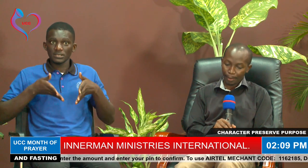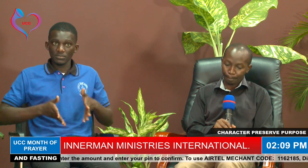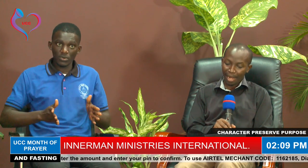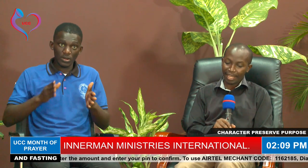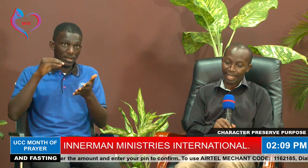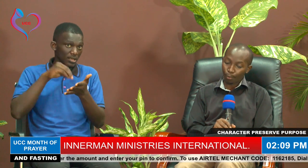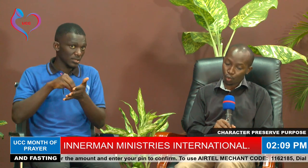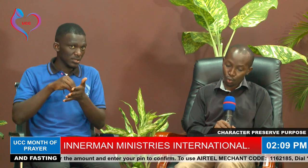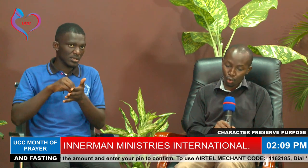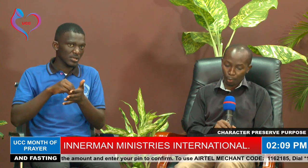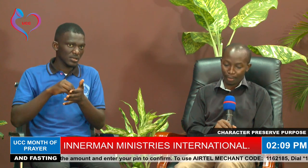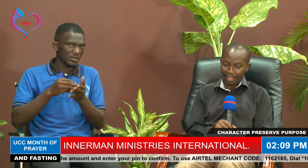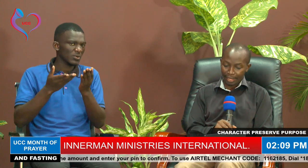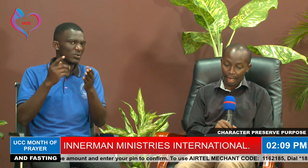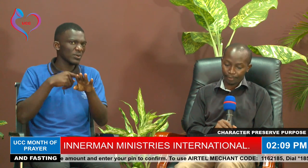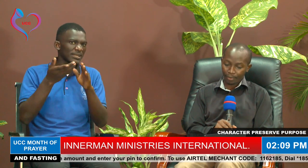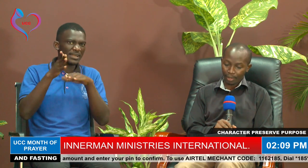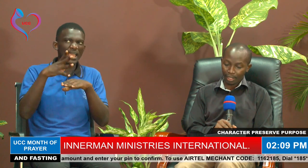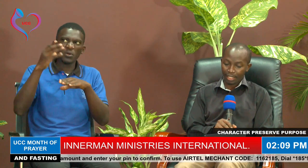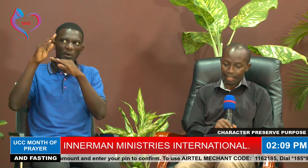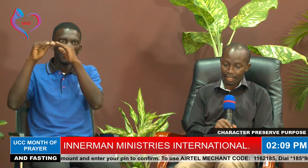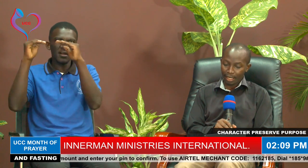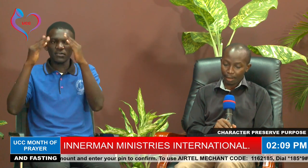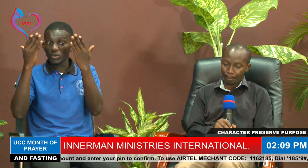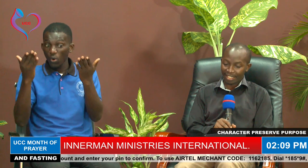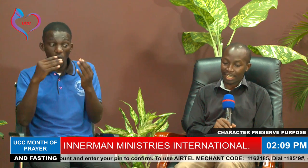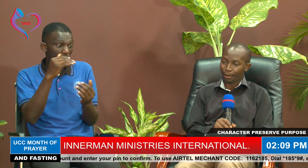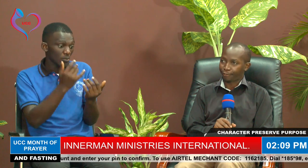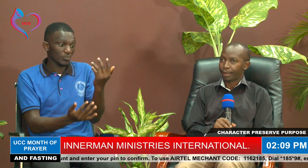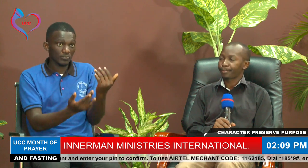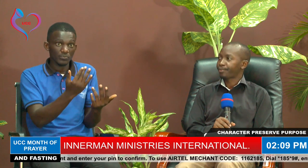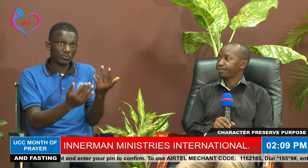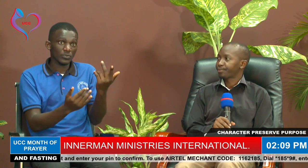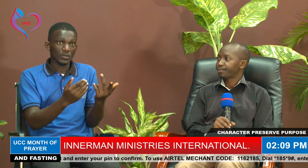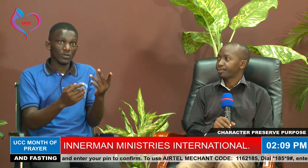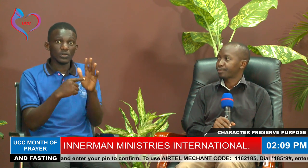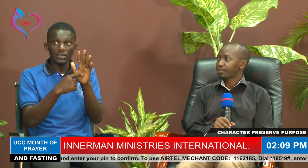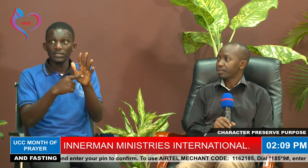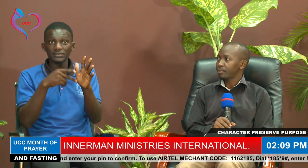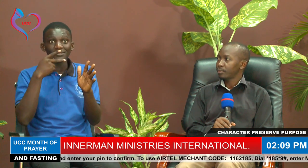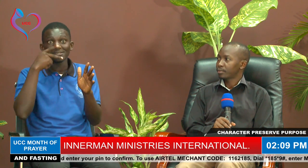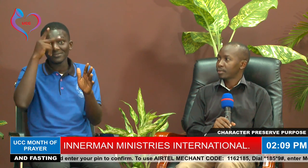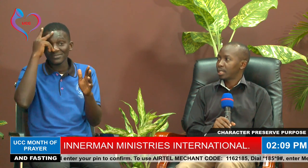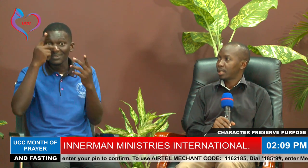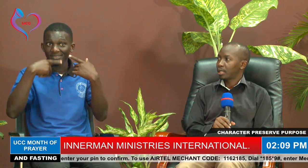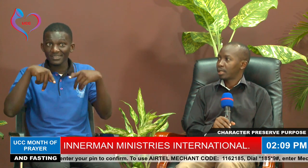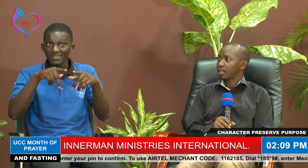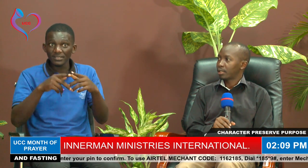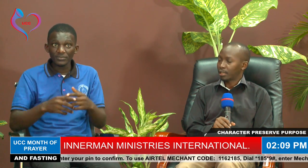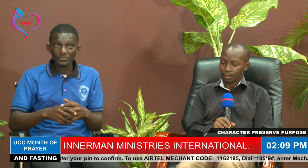bagenda mu gulu oba mugeyena igi bazadde baffe abafumbo nga tebagattiddwa